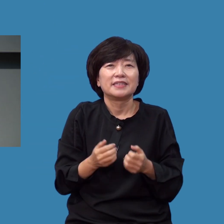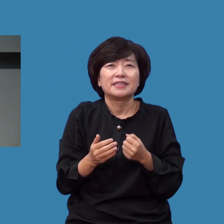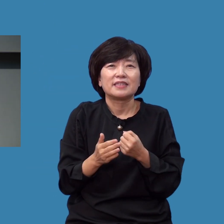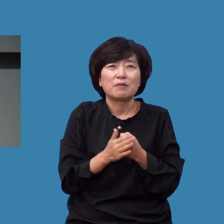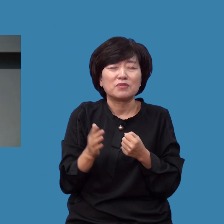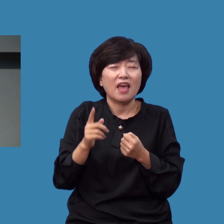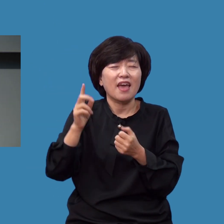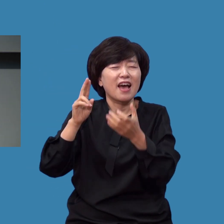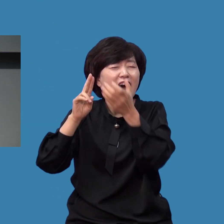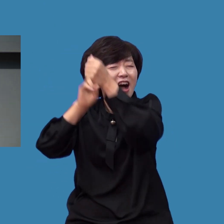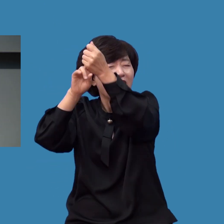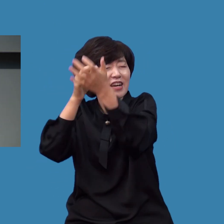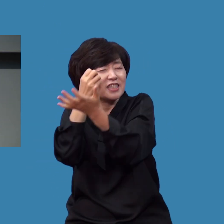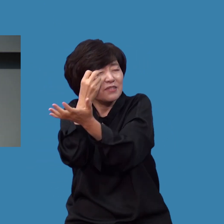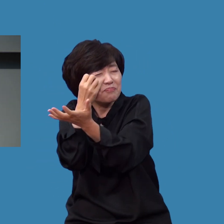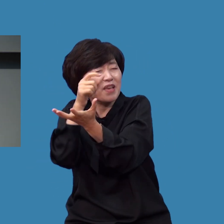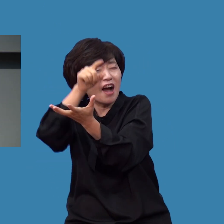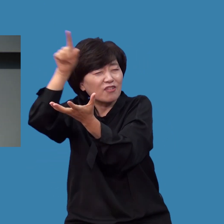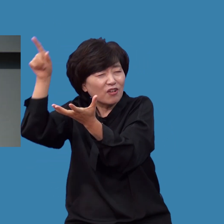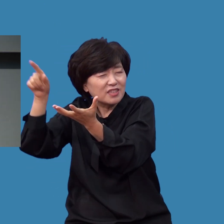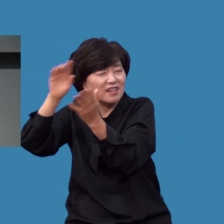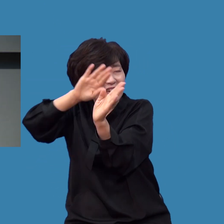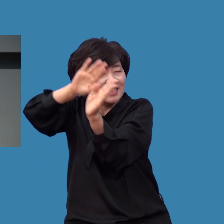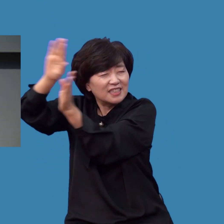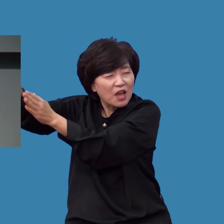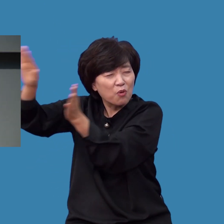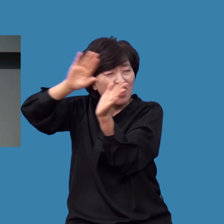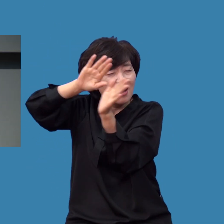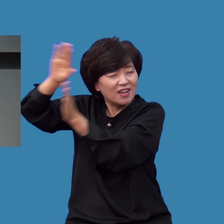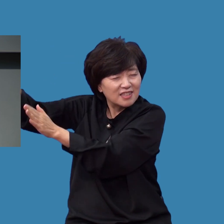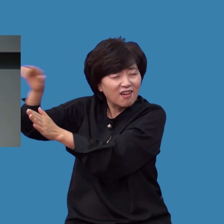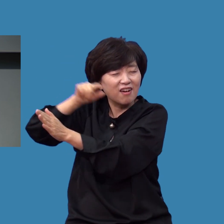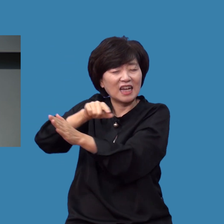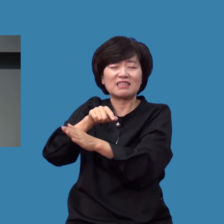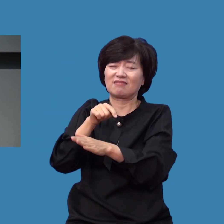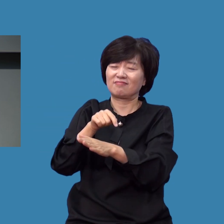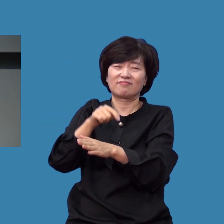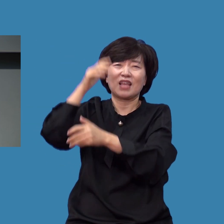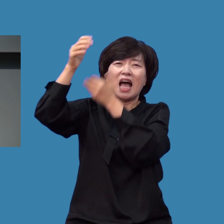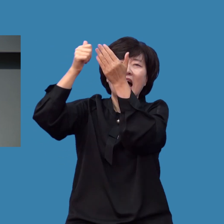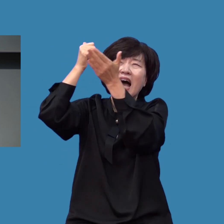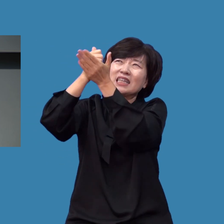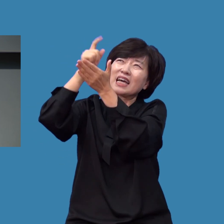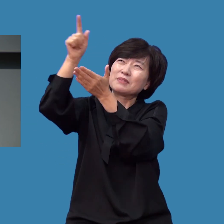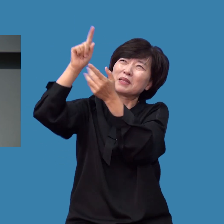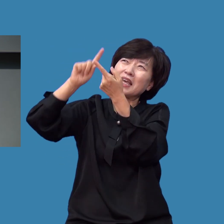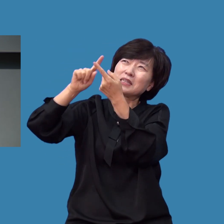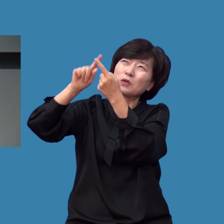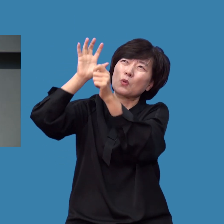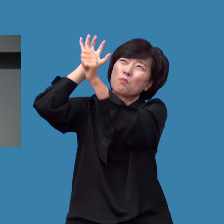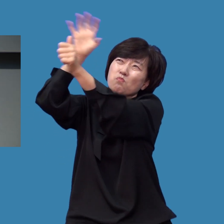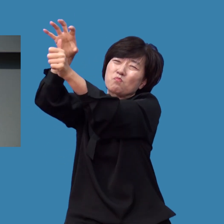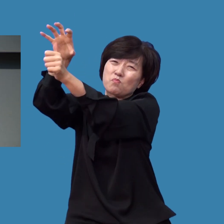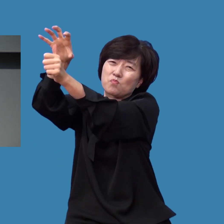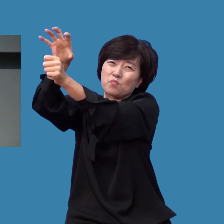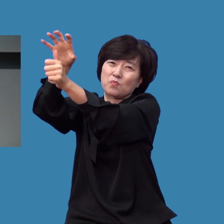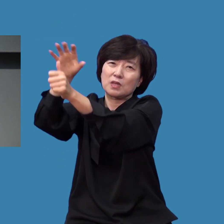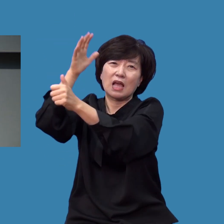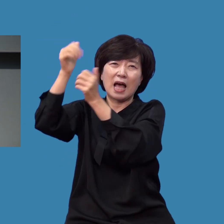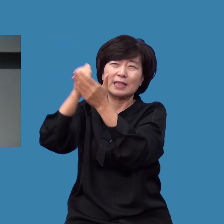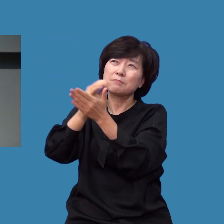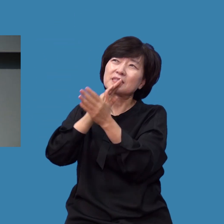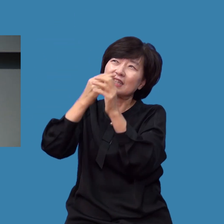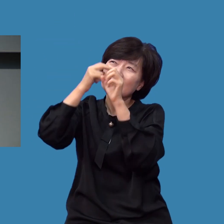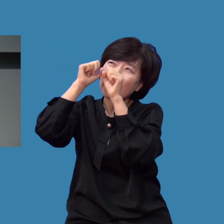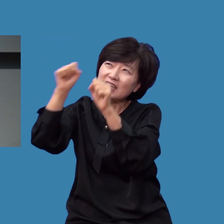신비한 요소를 다 금지하려고 하는 것은 하나님을 제한하려고 하는, 사실은 하나님의 실제성을 믿지 않으려고 하는 그